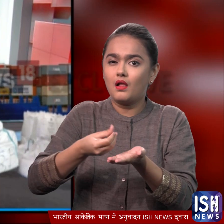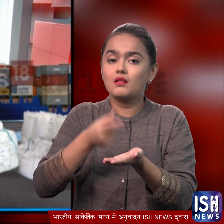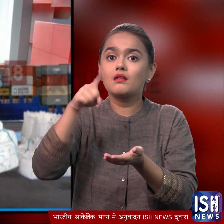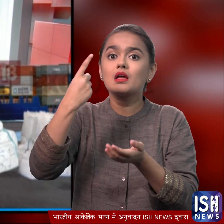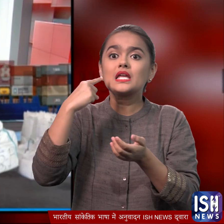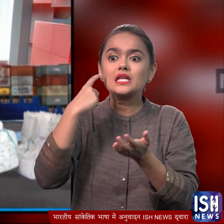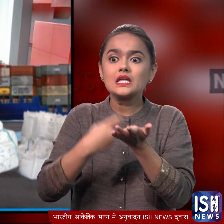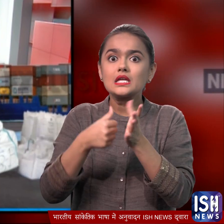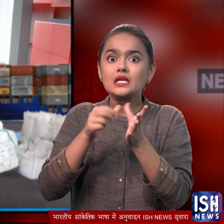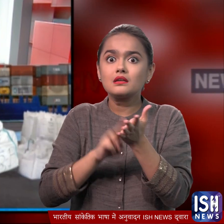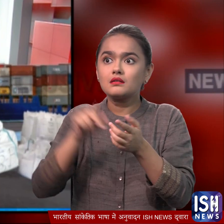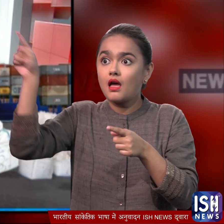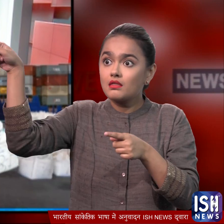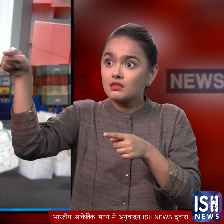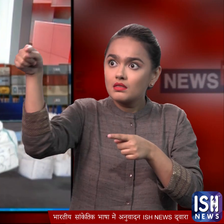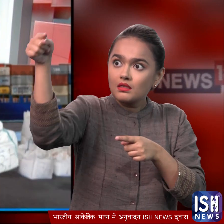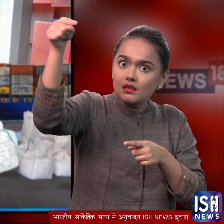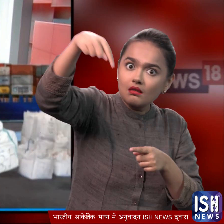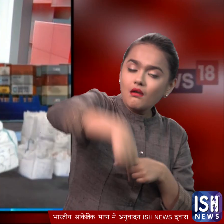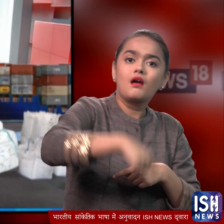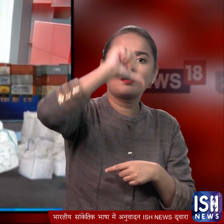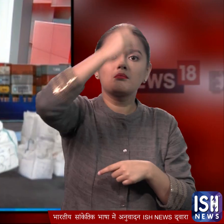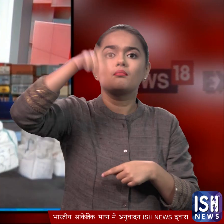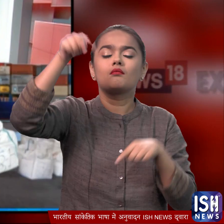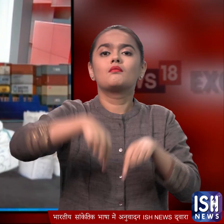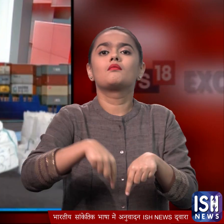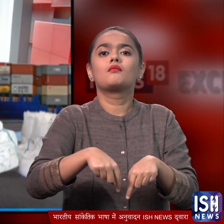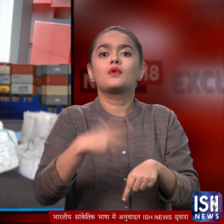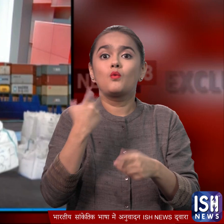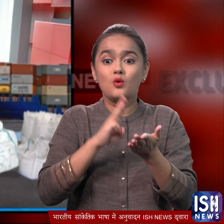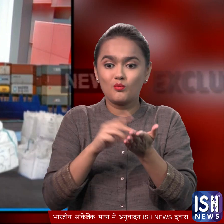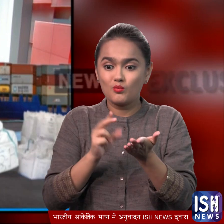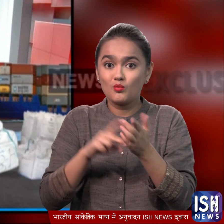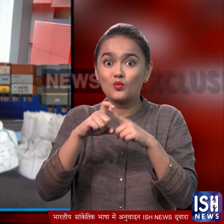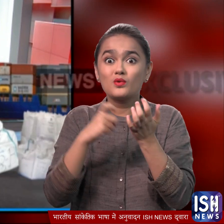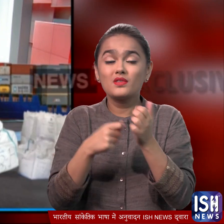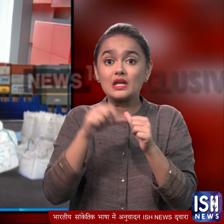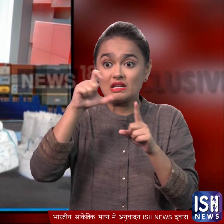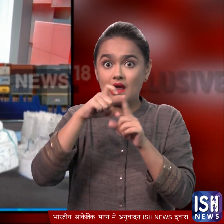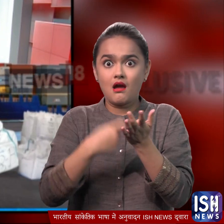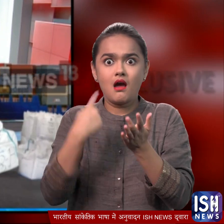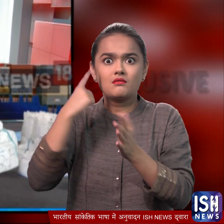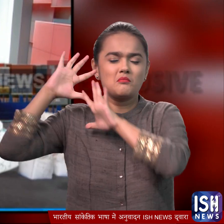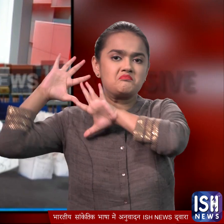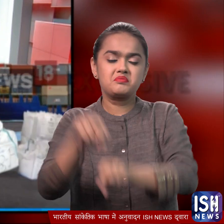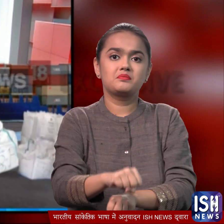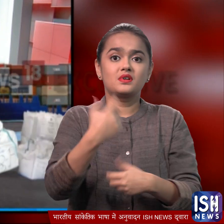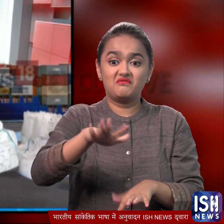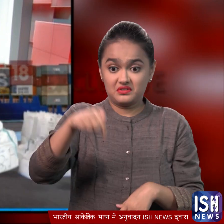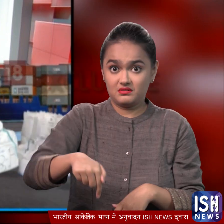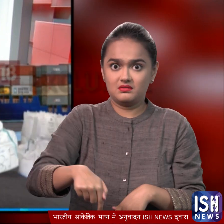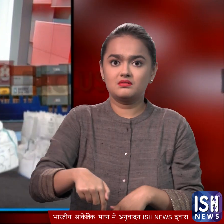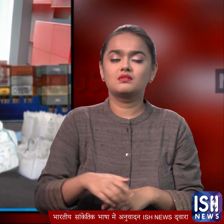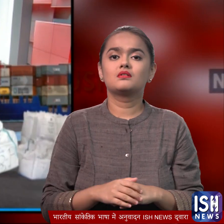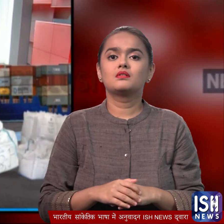खेप ईरान के रास्ते भारत भेजी गई थी, जिस अडानी ग्रुप के मालिकाना हक वाले गुजरात के मुंद्रा पोर्ट पर डीआरआई ने